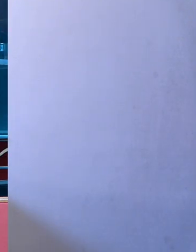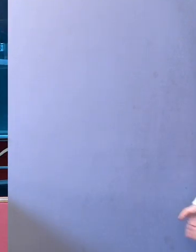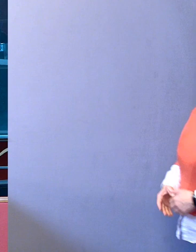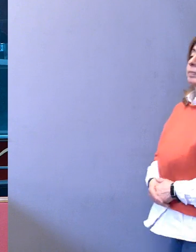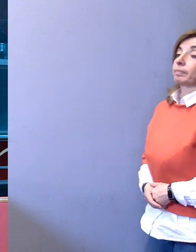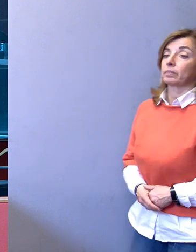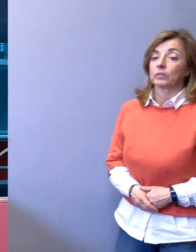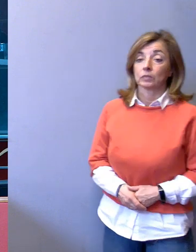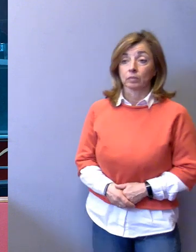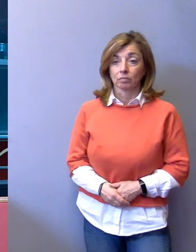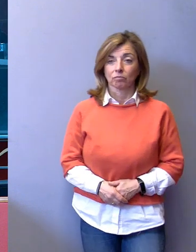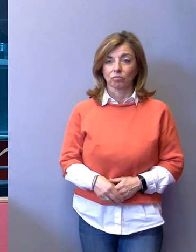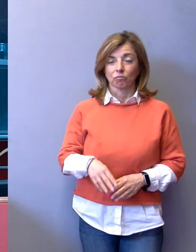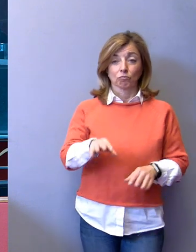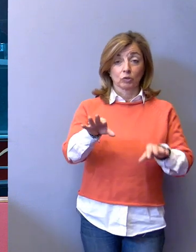scrutatori